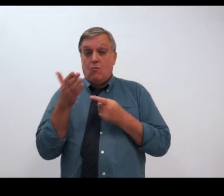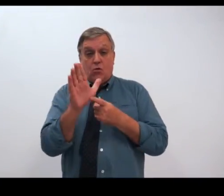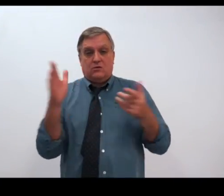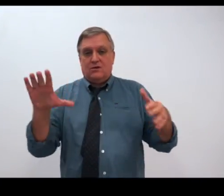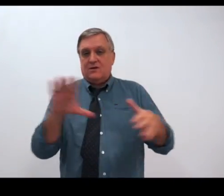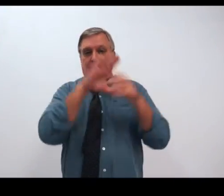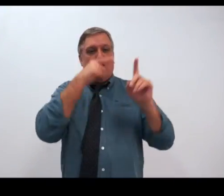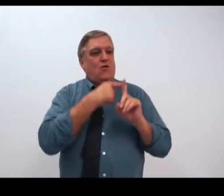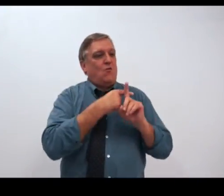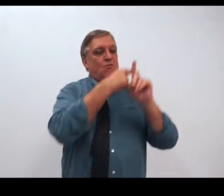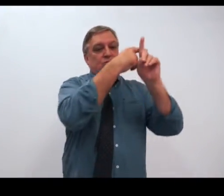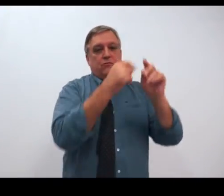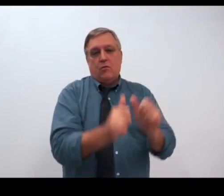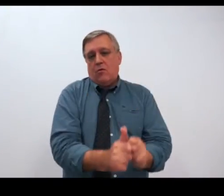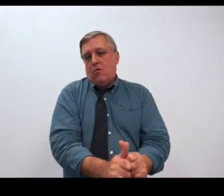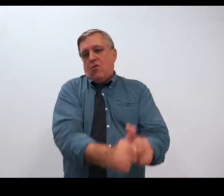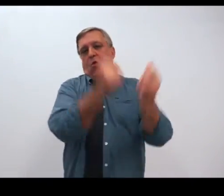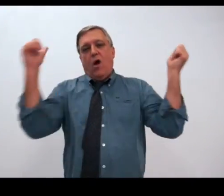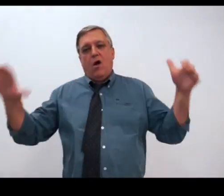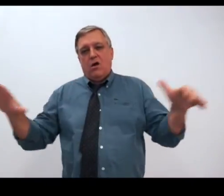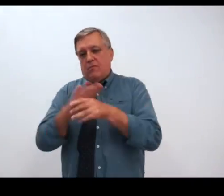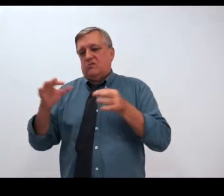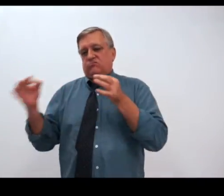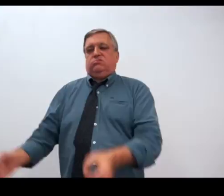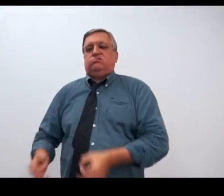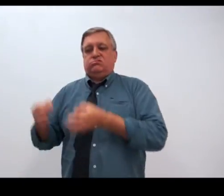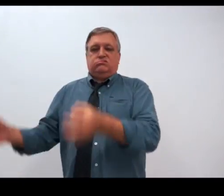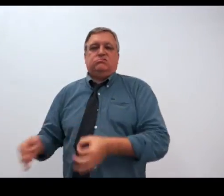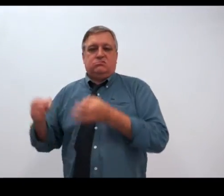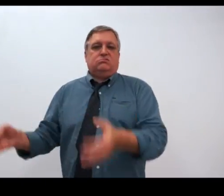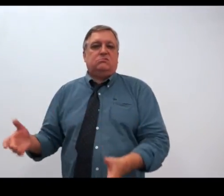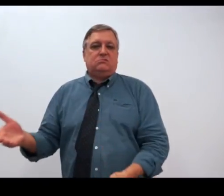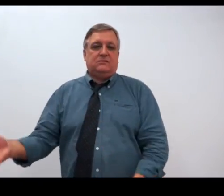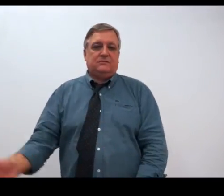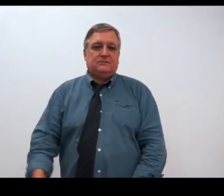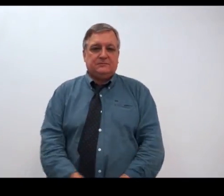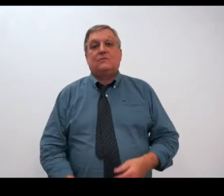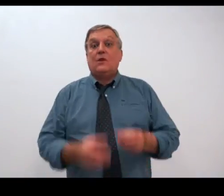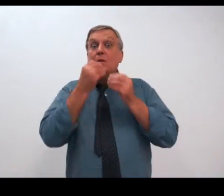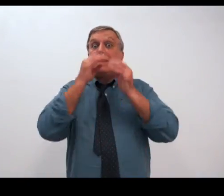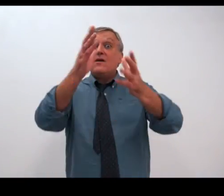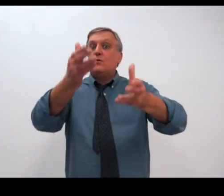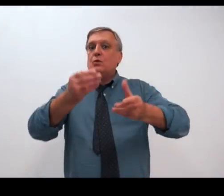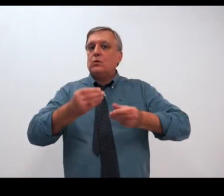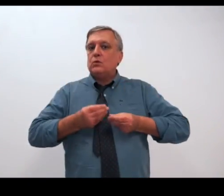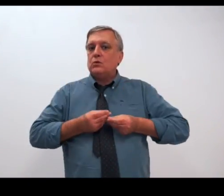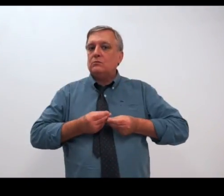L'image positive qu'il en donne est bien loin de certains stéréotypes.